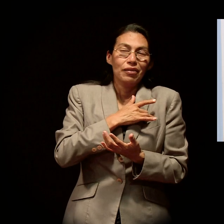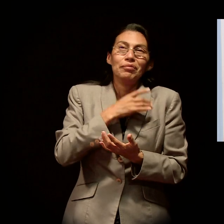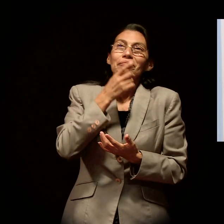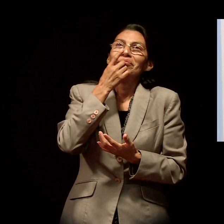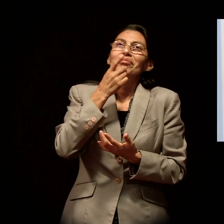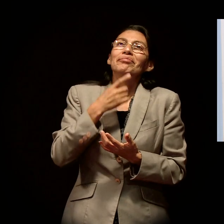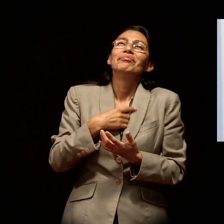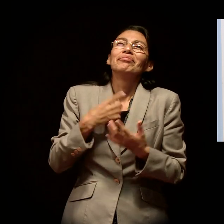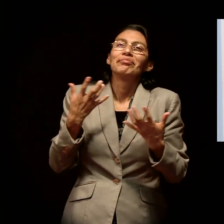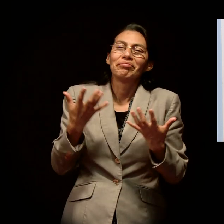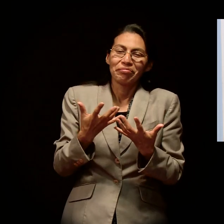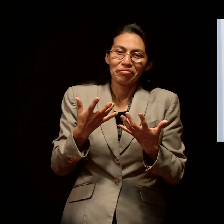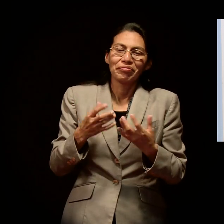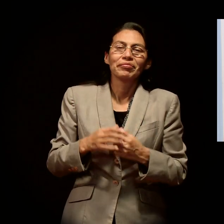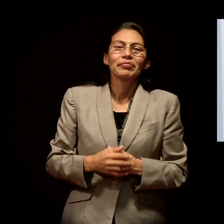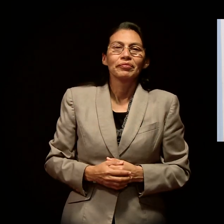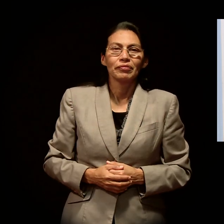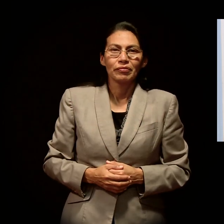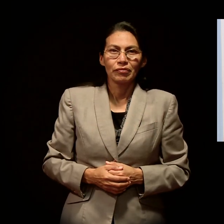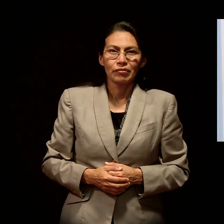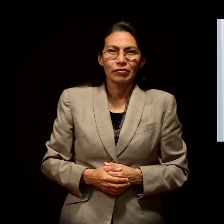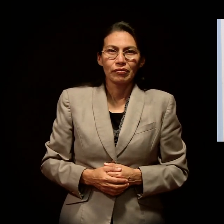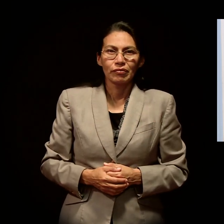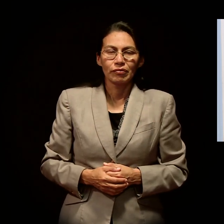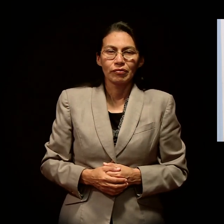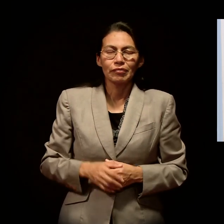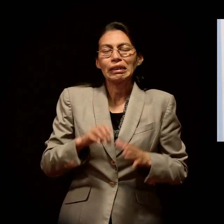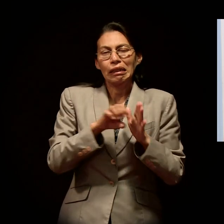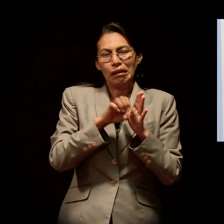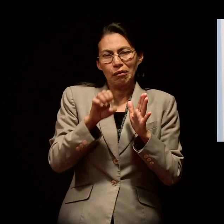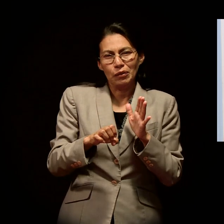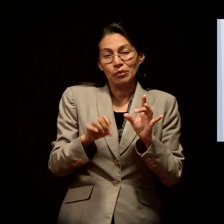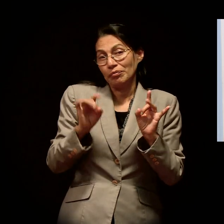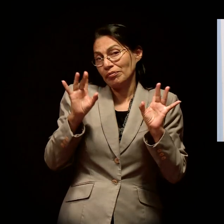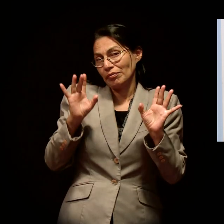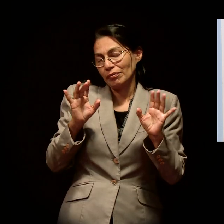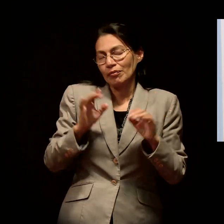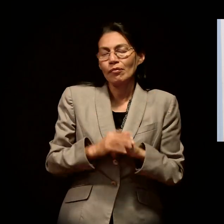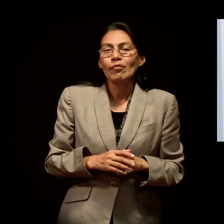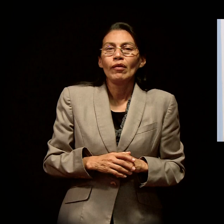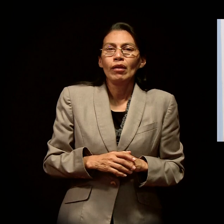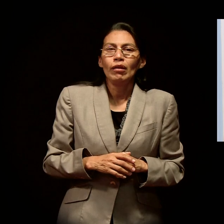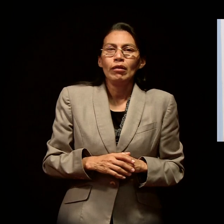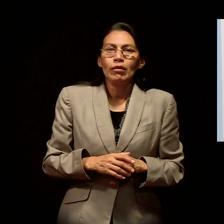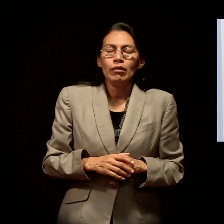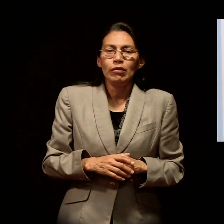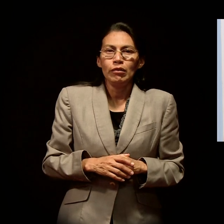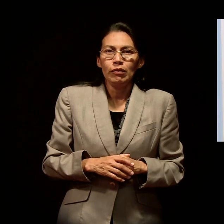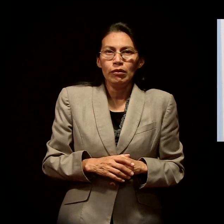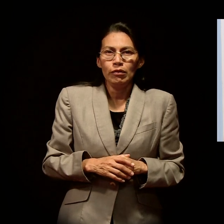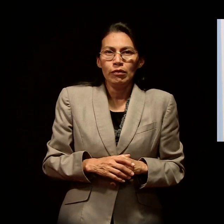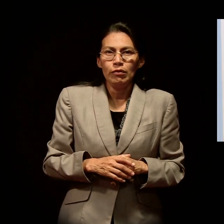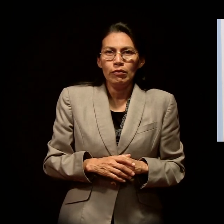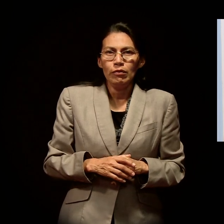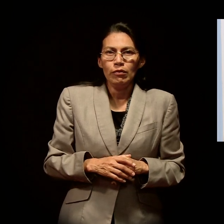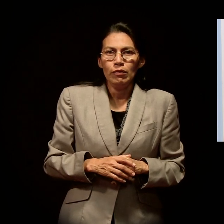te señala el camino a tomar por ejemplo en una ocasión